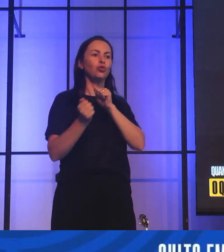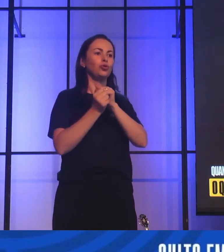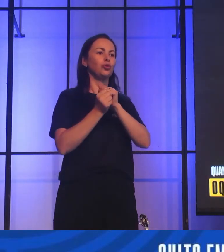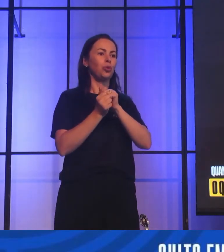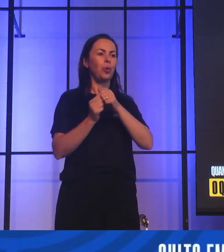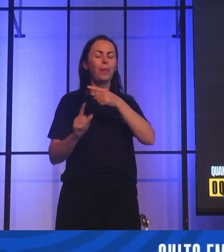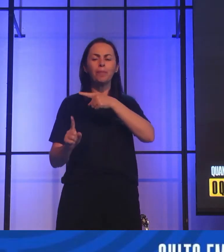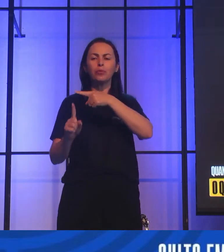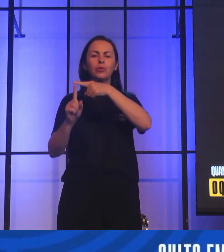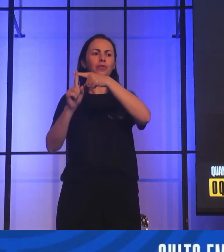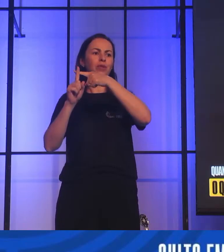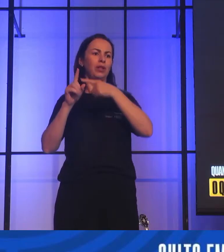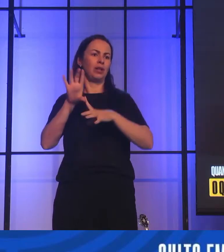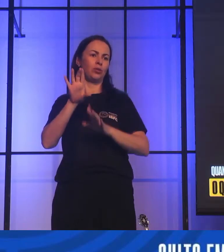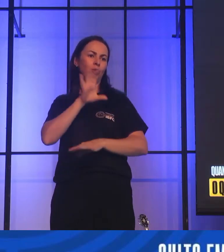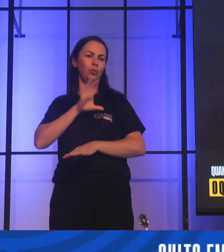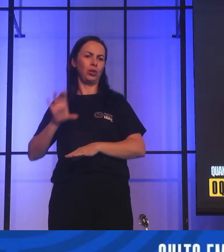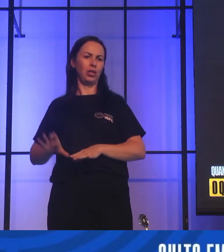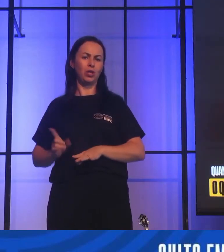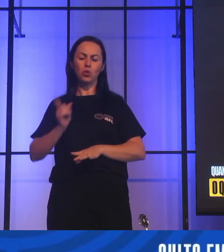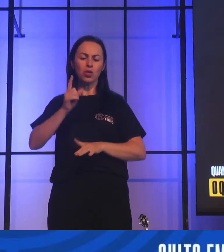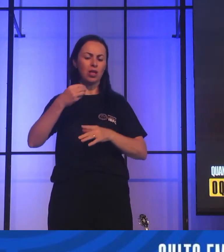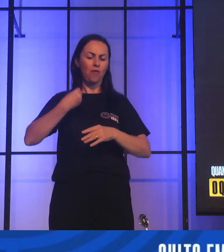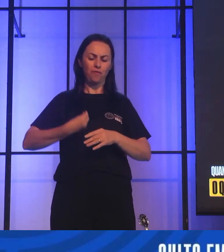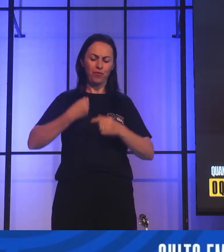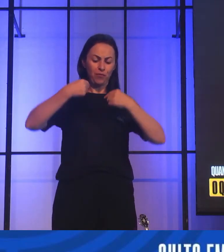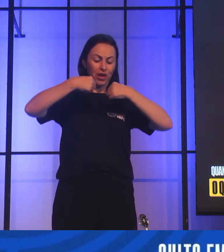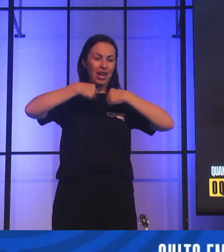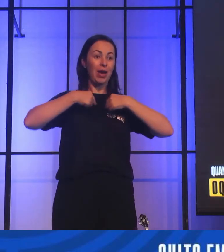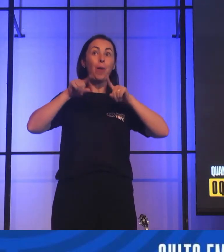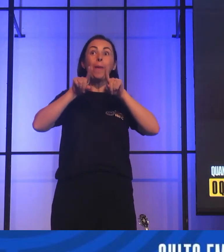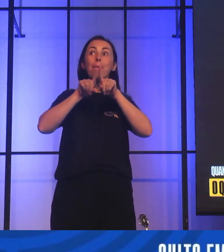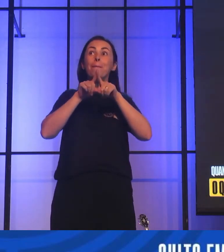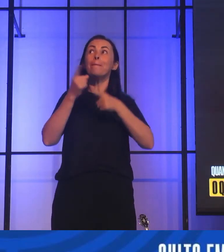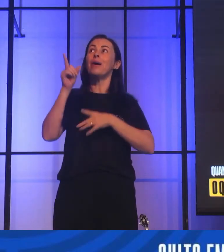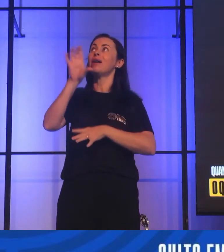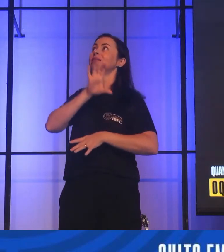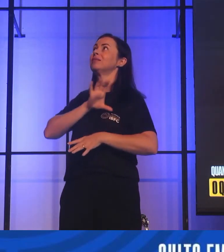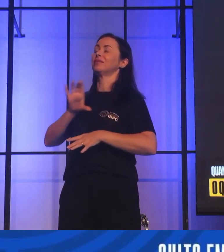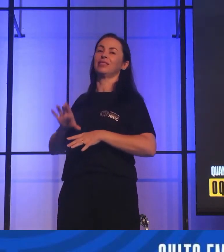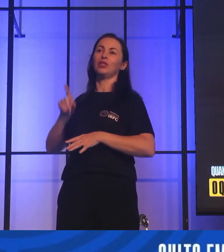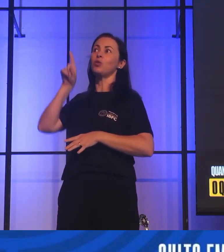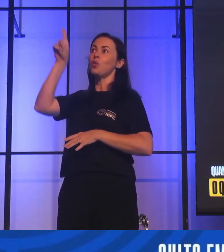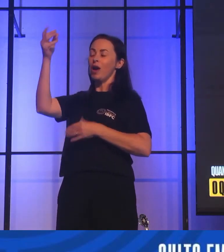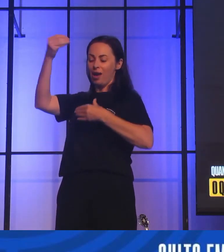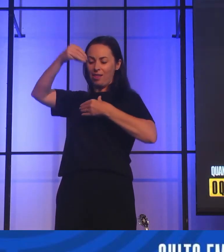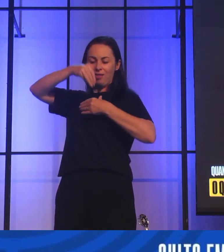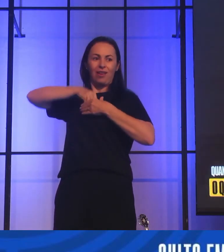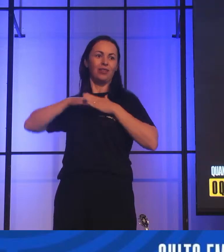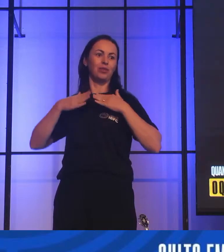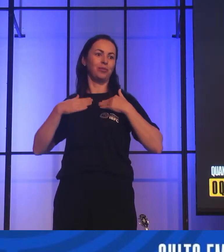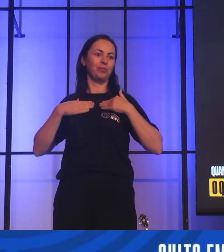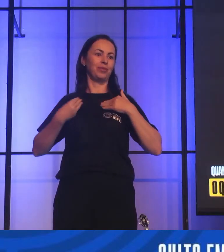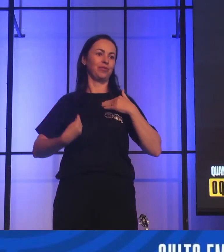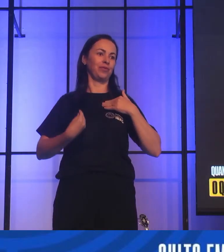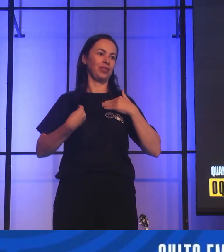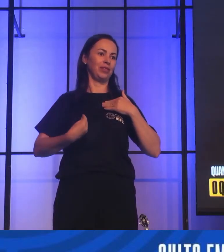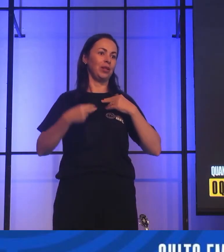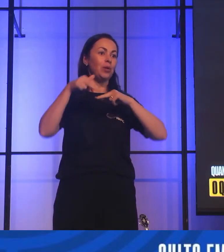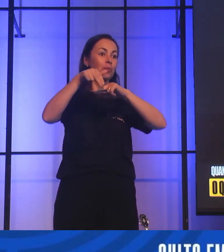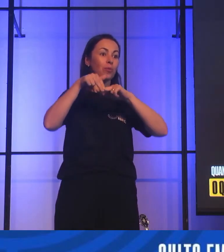e vivo não mais eu, mas Cristo vive em mim. O segredo para viver